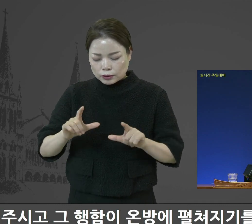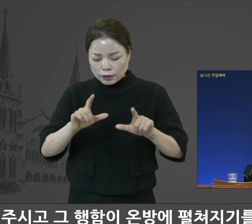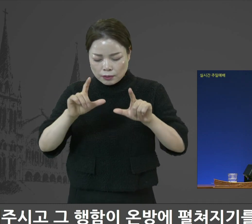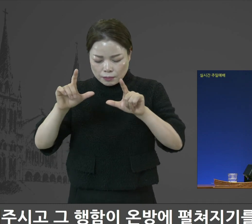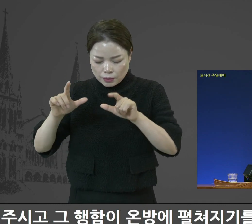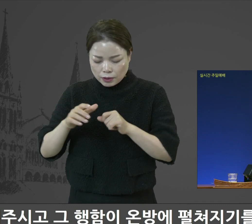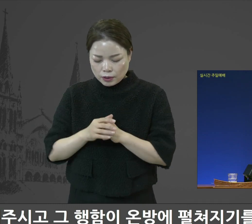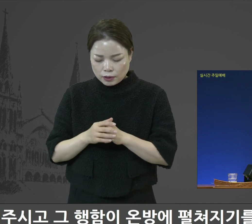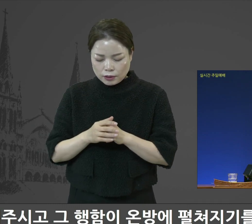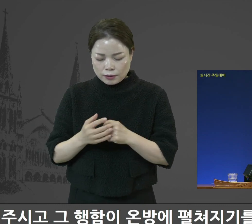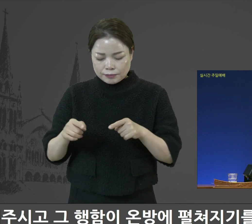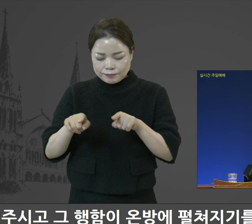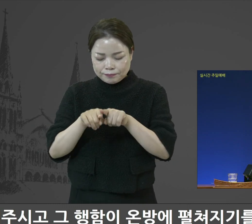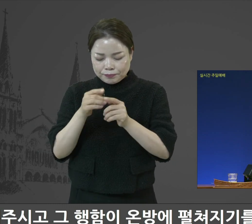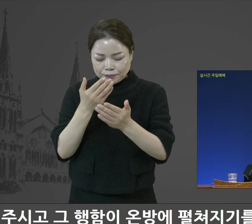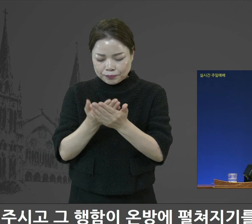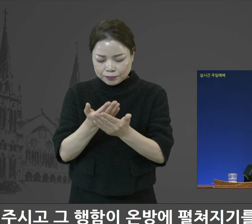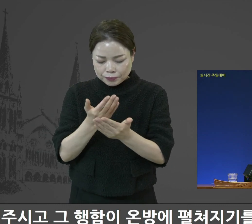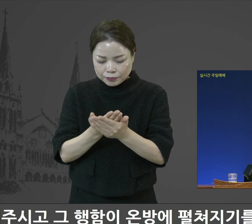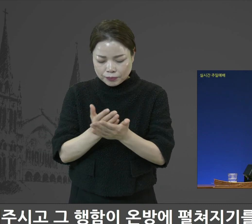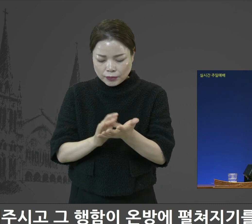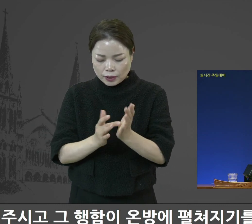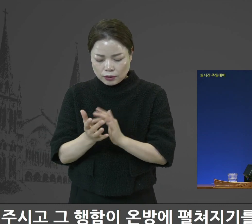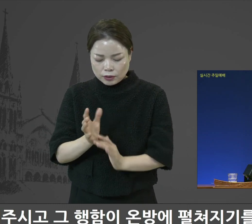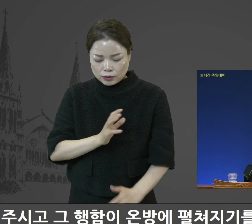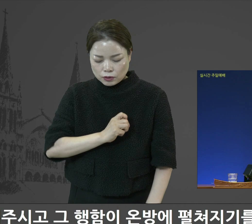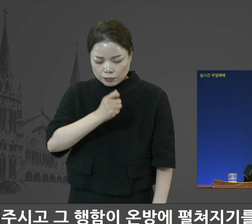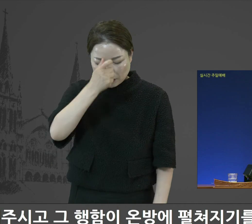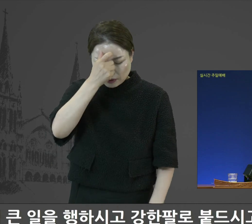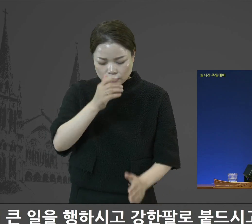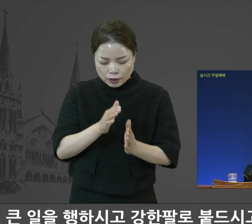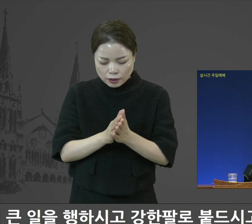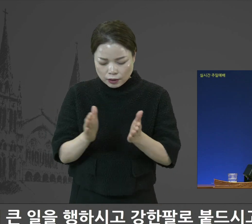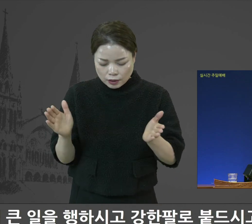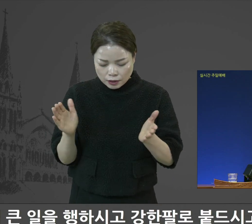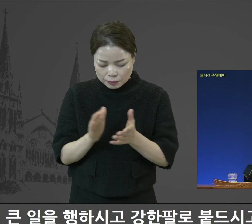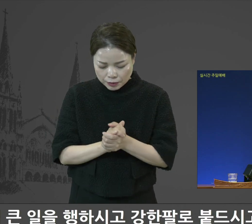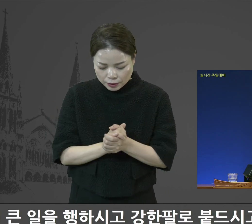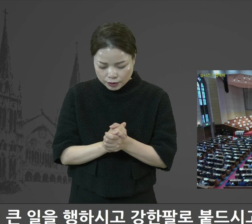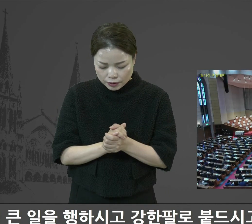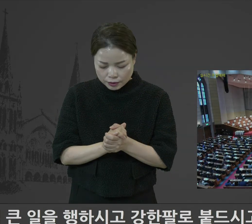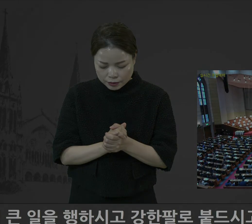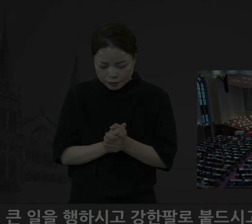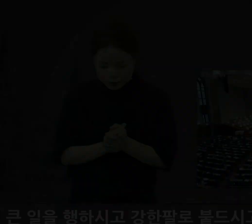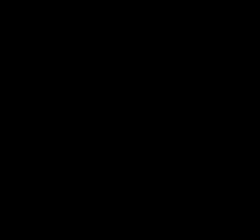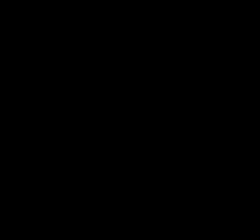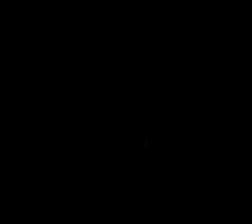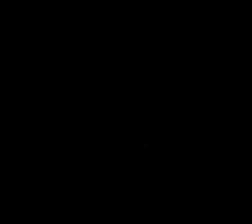있도록 역사하여 주시옵소서. 예수님 이름으로 기도하옵나이다. 아멘.